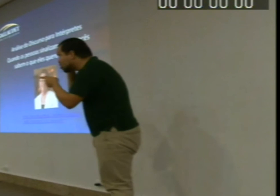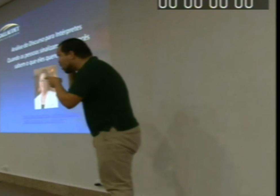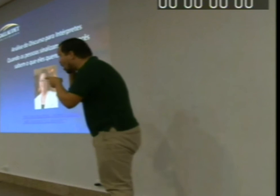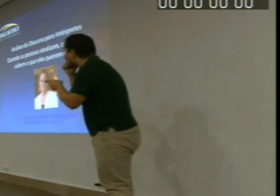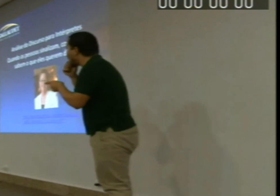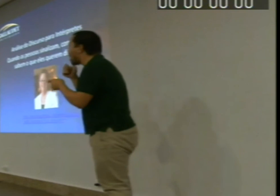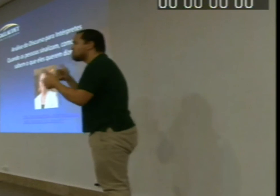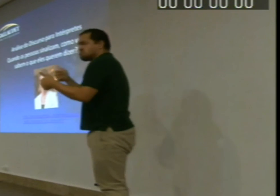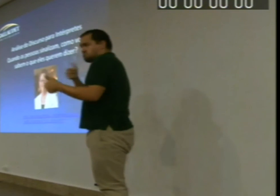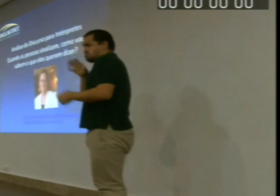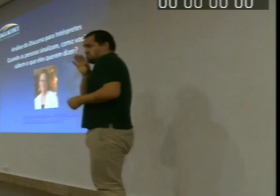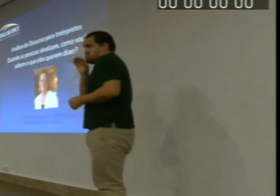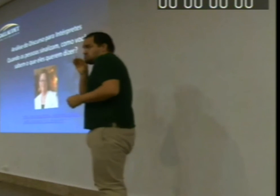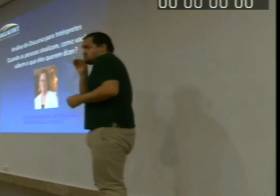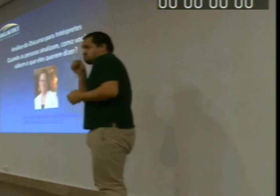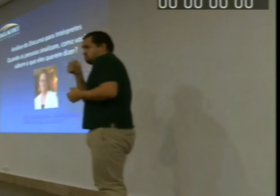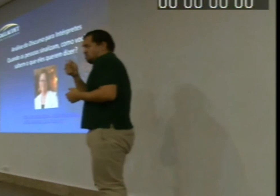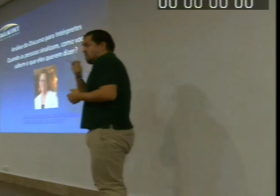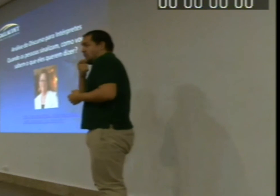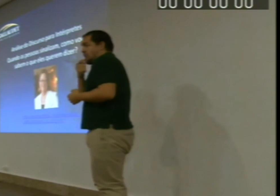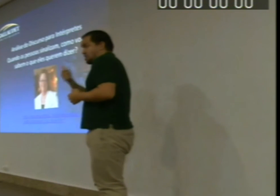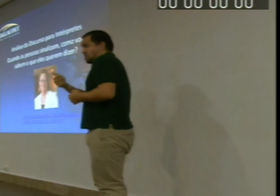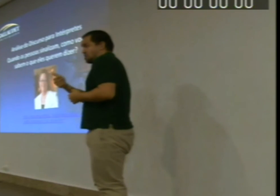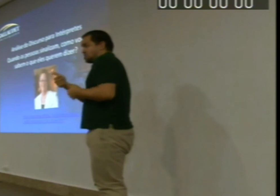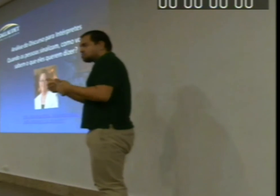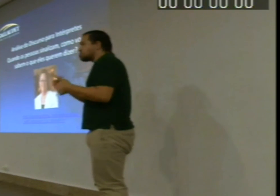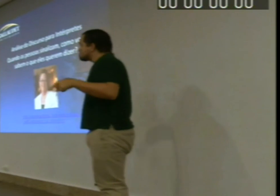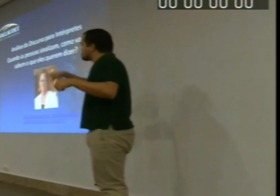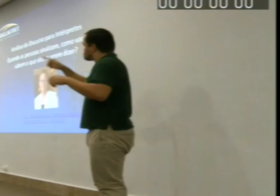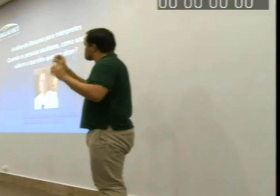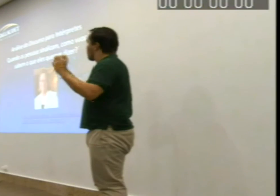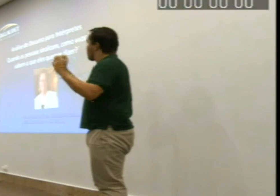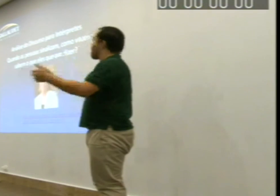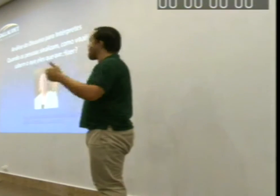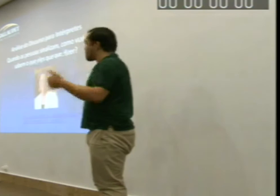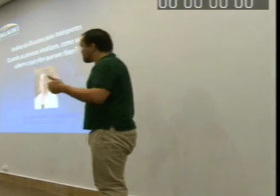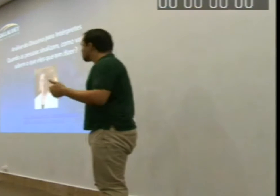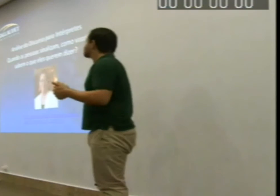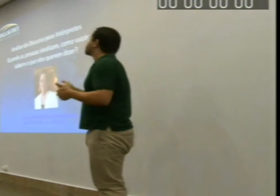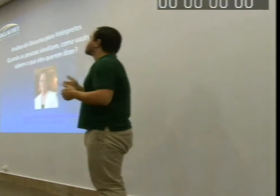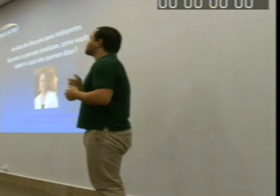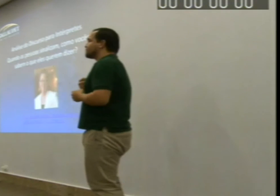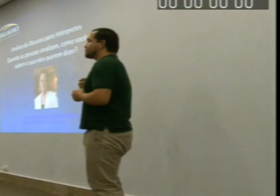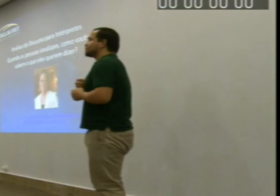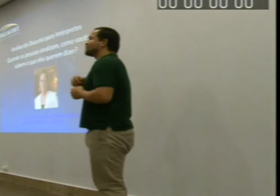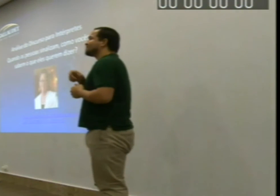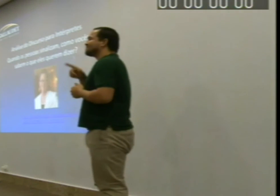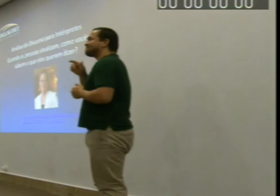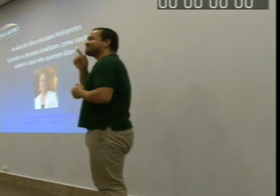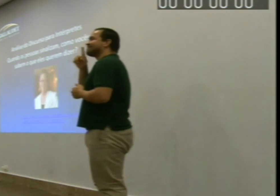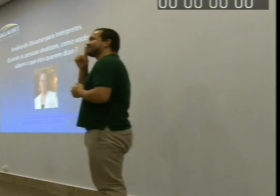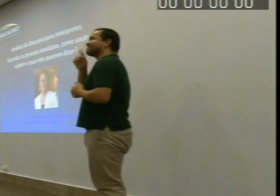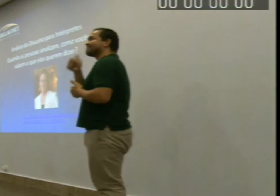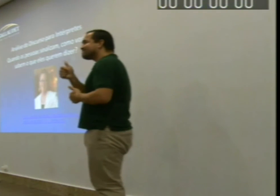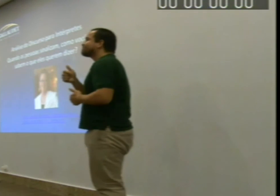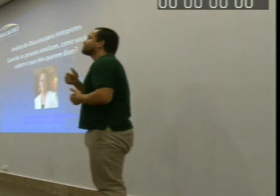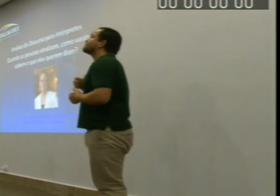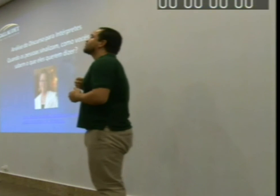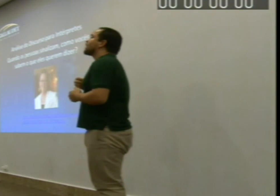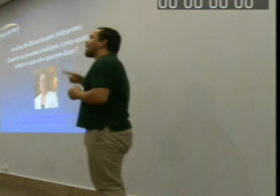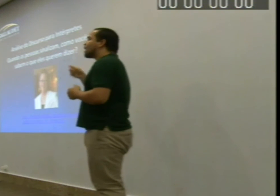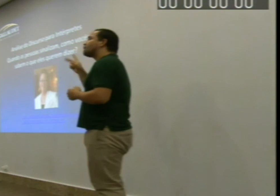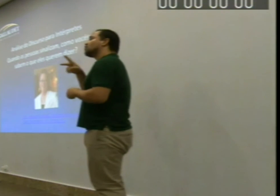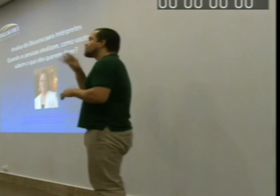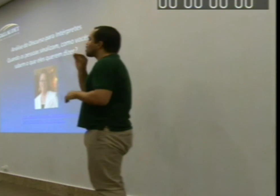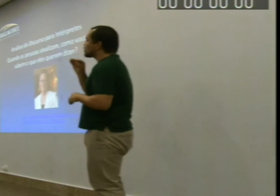eh falava assim ah eu vou oralizar no inglês tudo bem OK e eu Hum